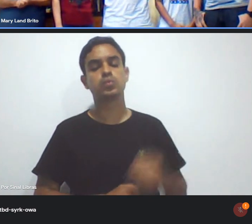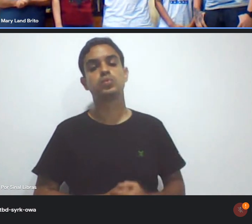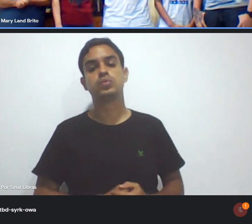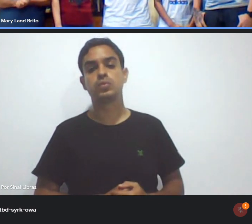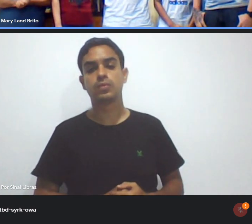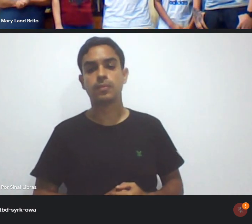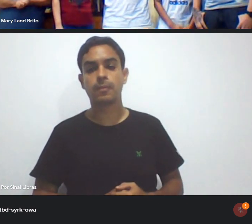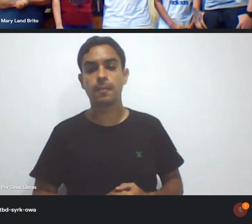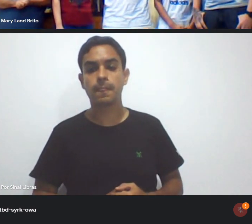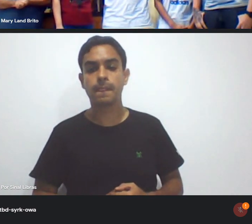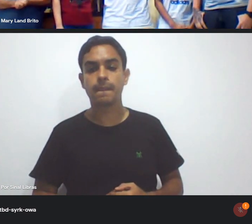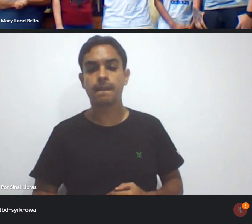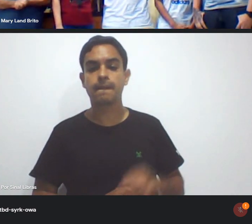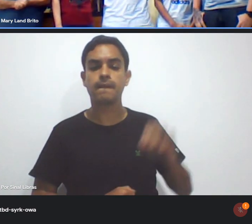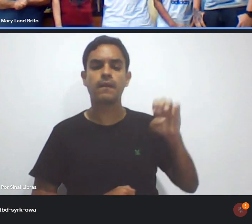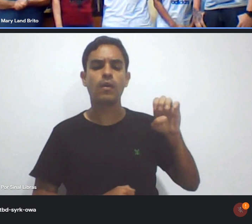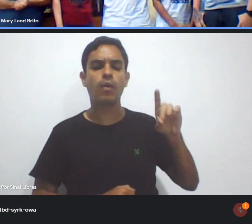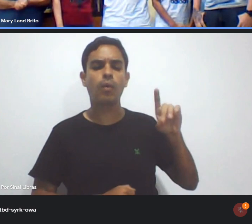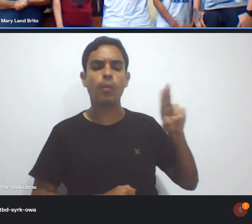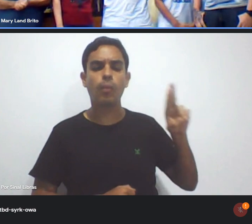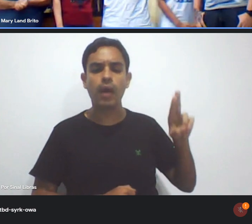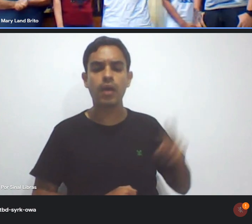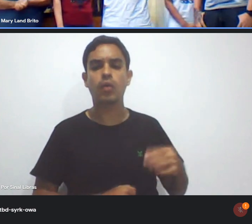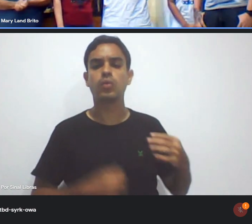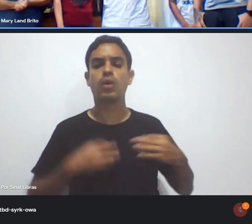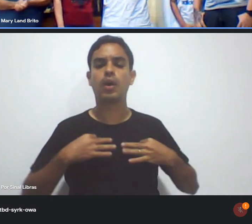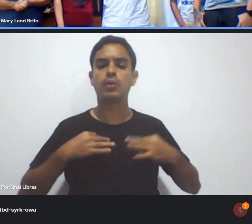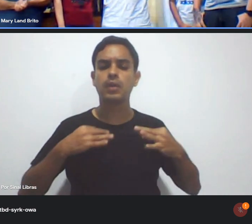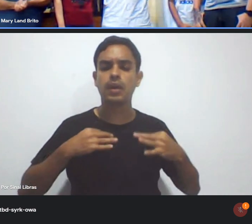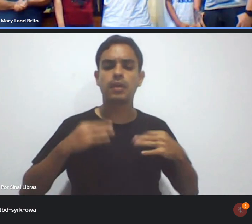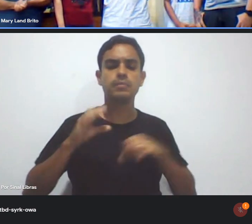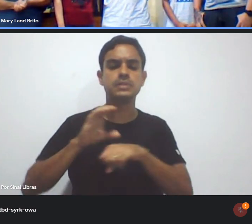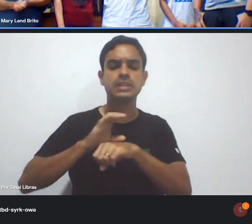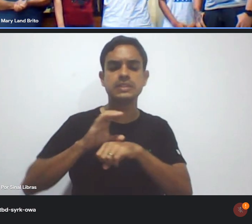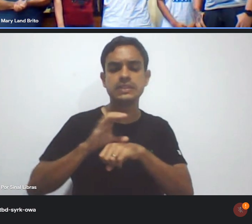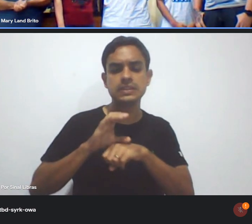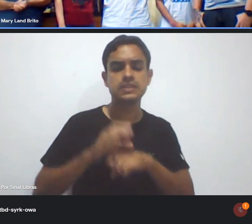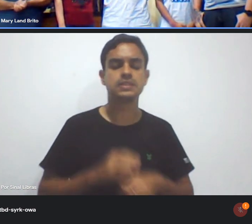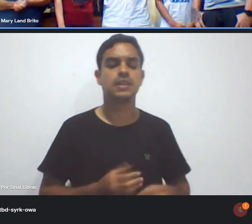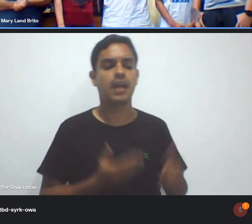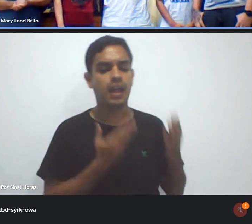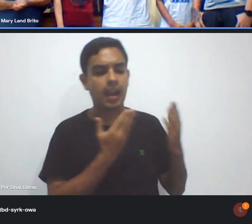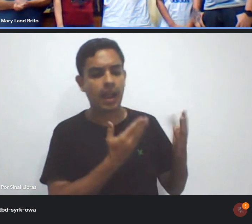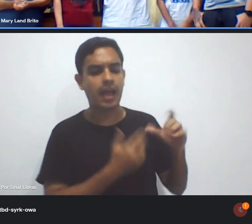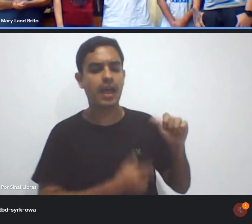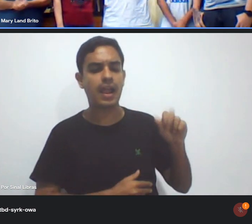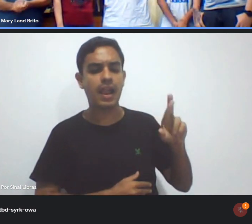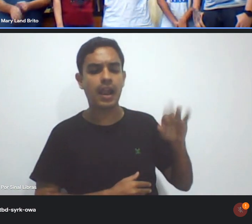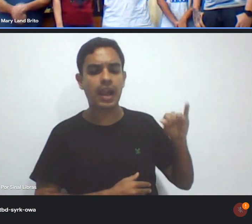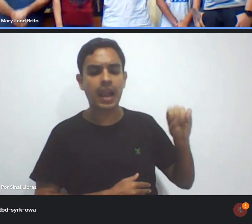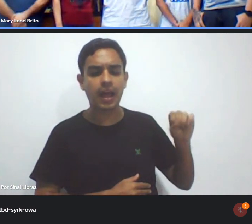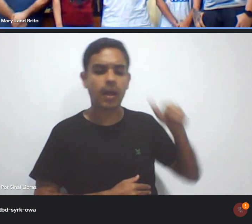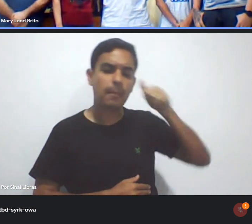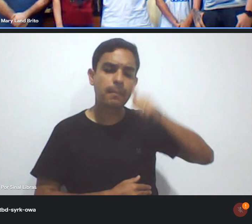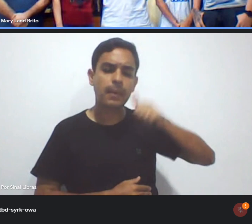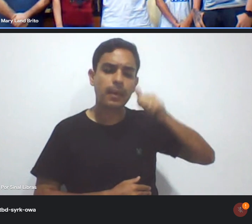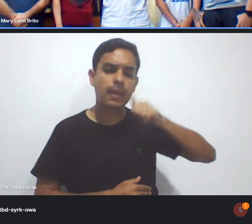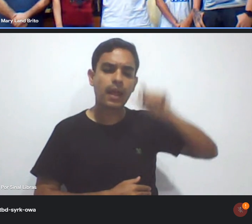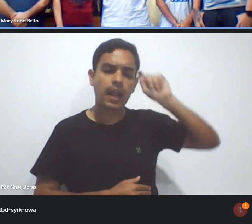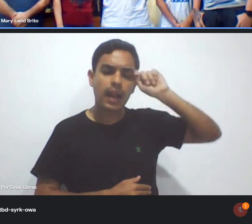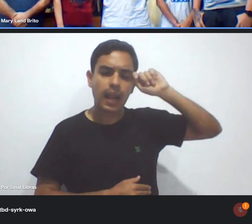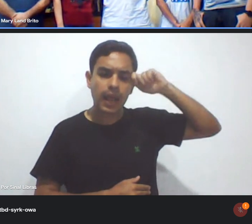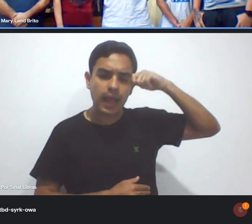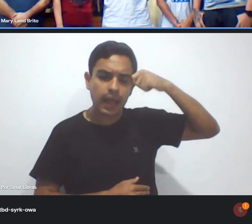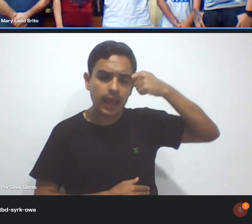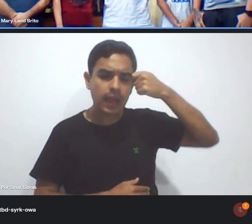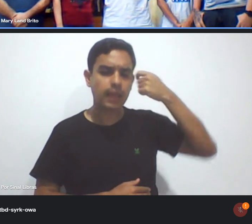que é alto, cabelo grande, camisa cinza, Larissa, que é a menina negra de cabelinhos curtos, que bate no ombro